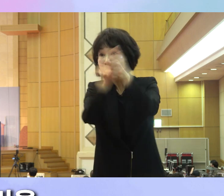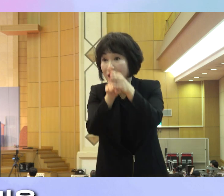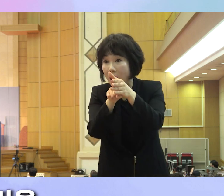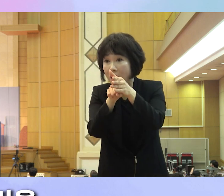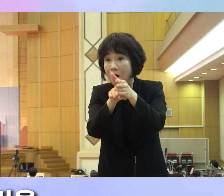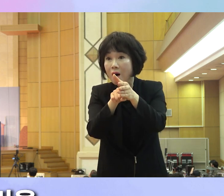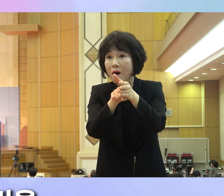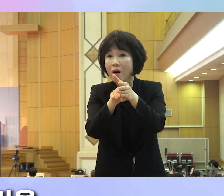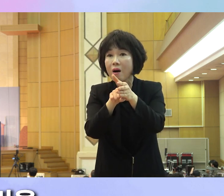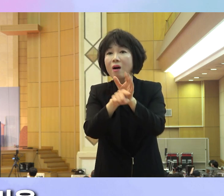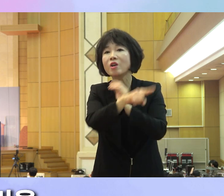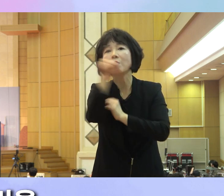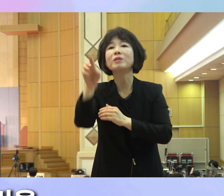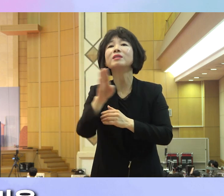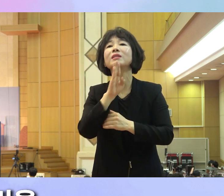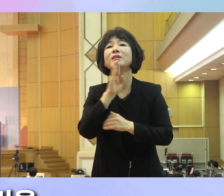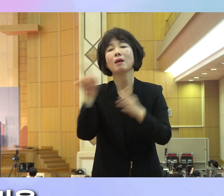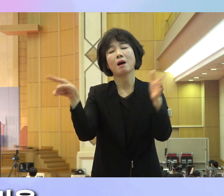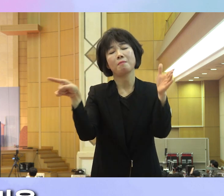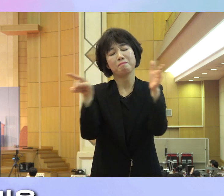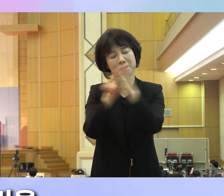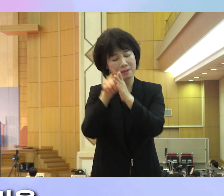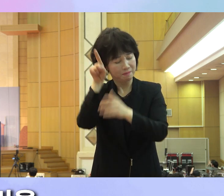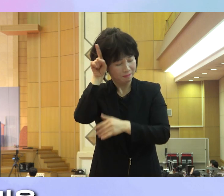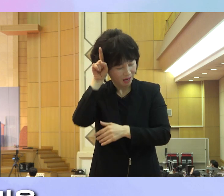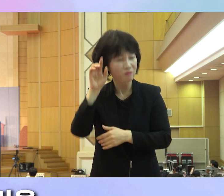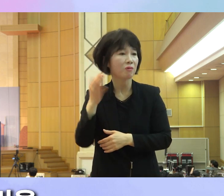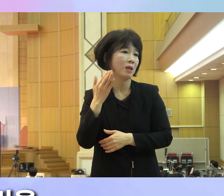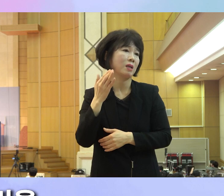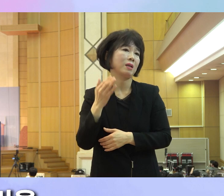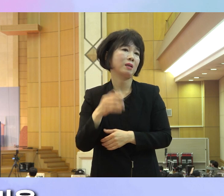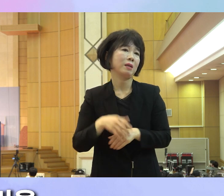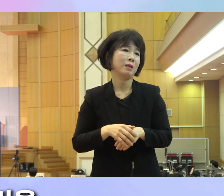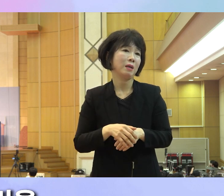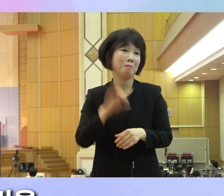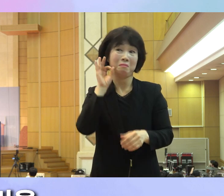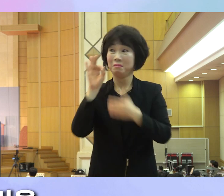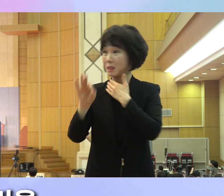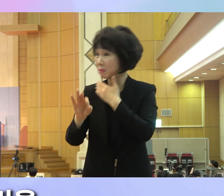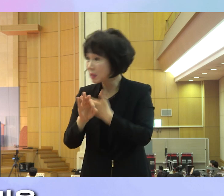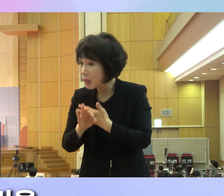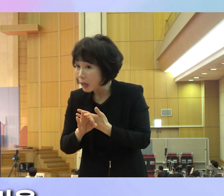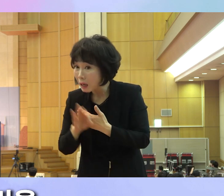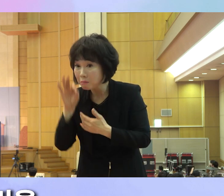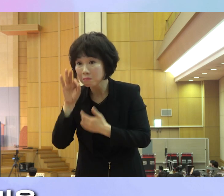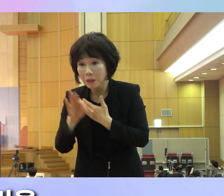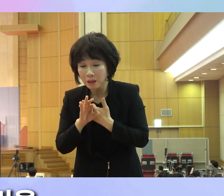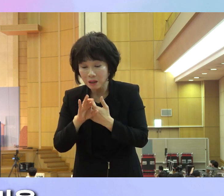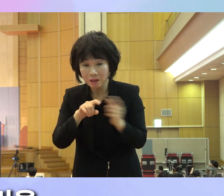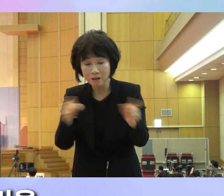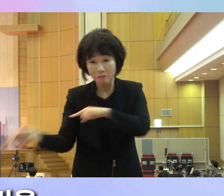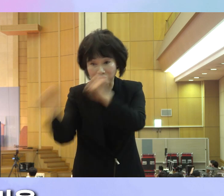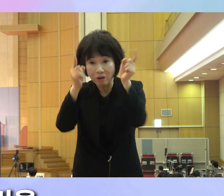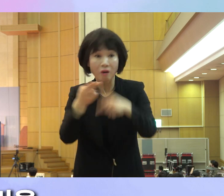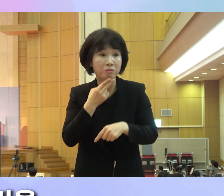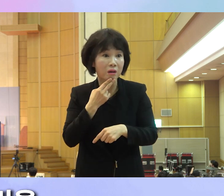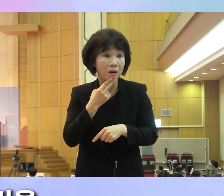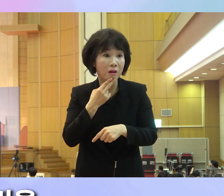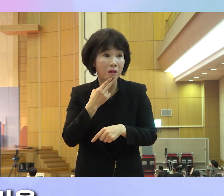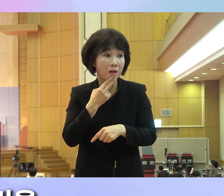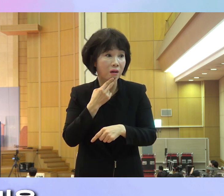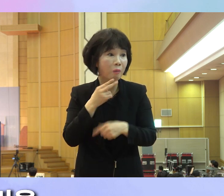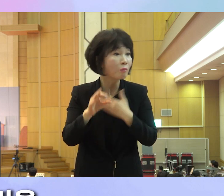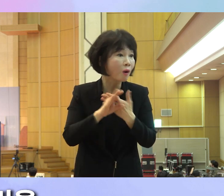믿음이 진정한 믿음이고 부활의 믿음이고 만일에 부활이 없다면 예수님이 부활하지